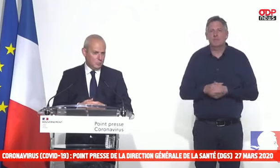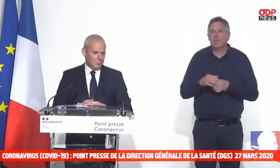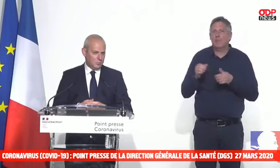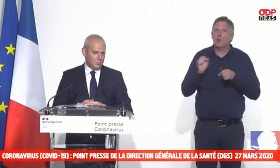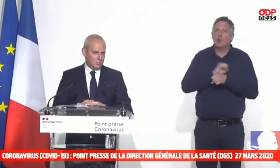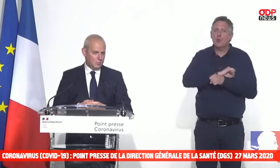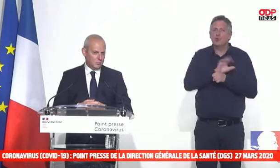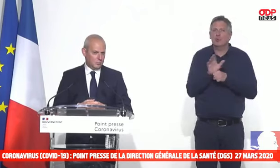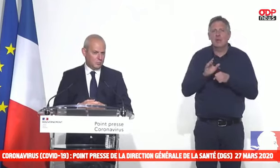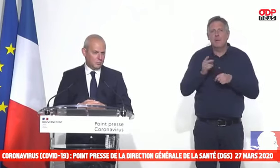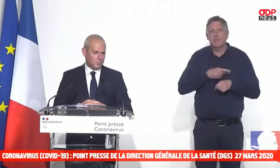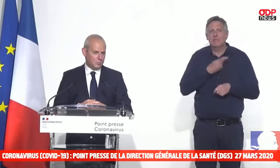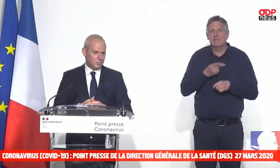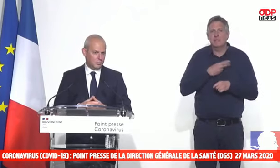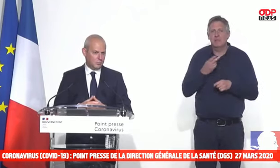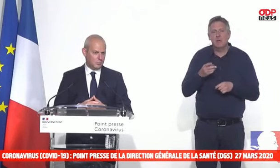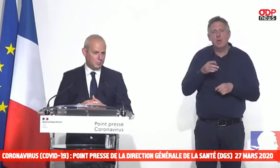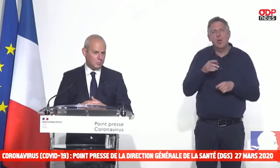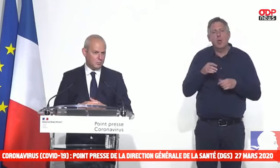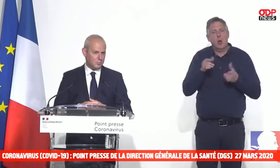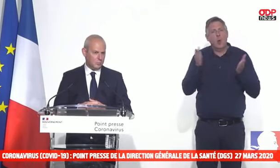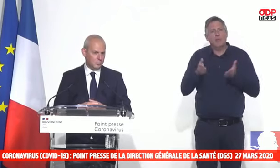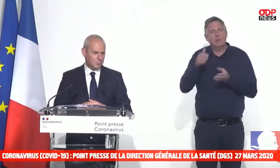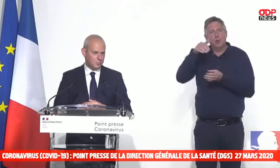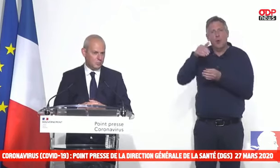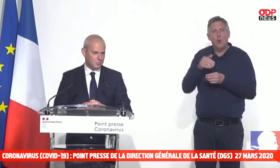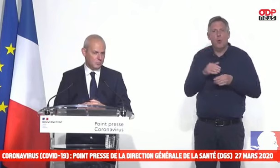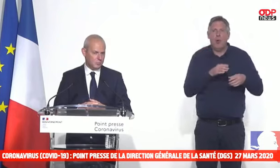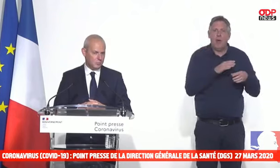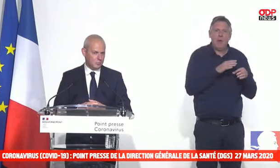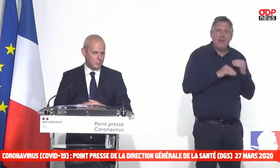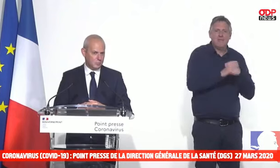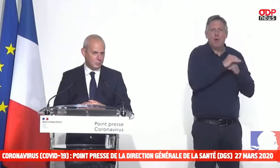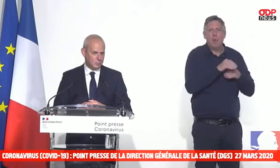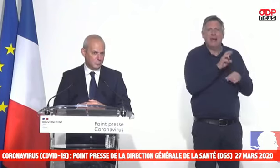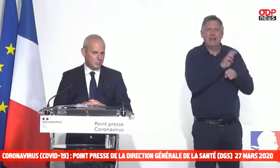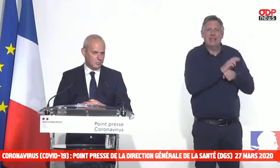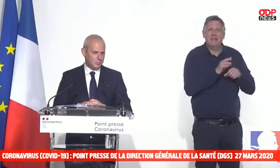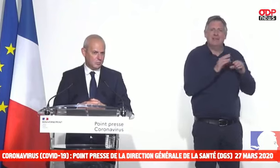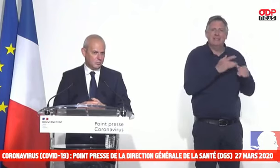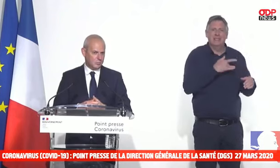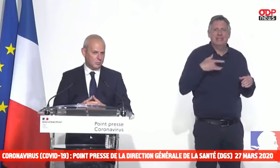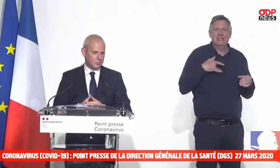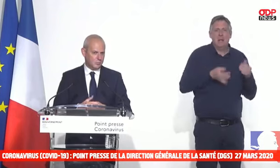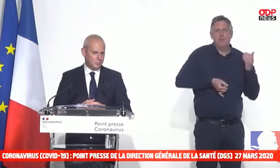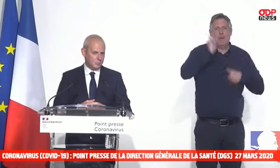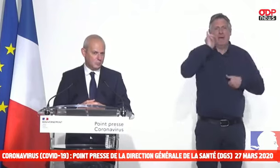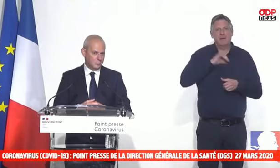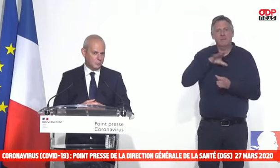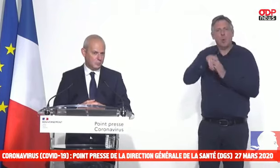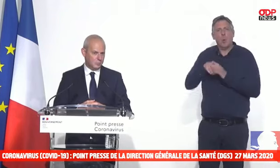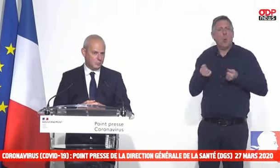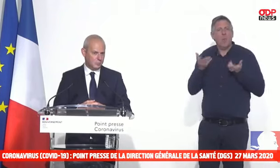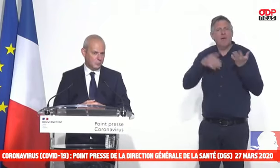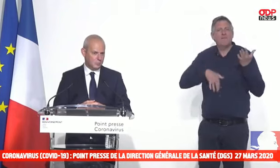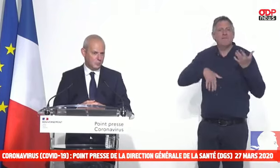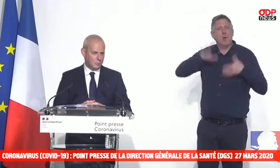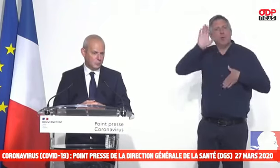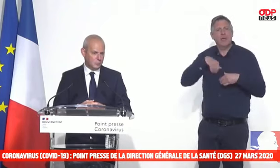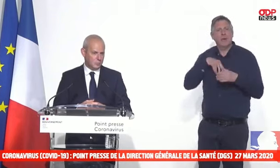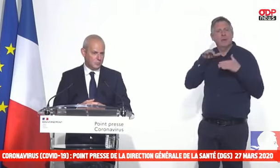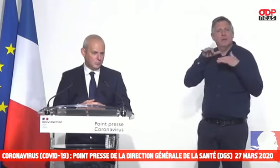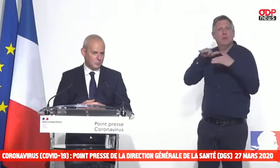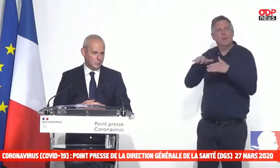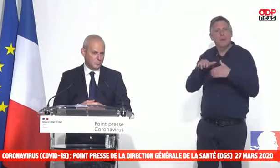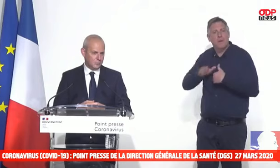volontaires mobilisés dans les hôpitaux, issus de la réserve sanitaire, issus de l'appel du ministère de la Santé en date du 25 mars, issus du